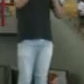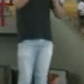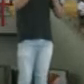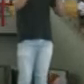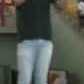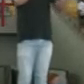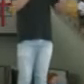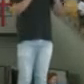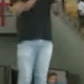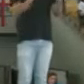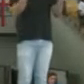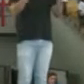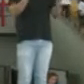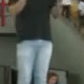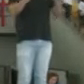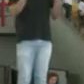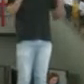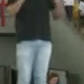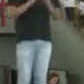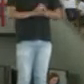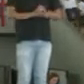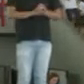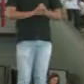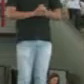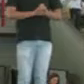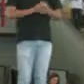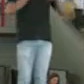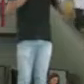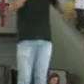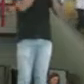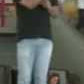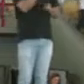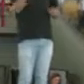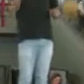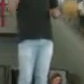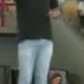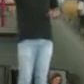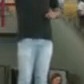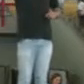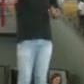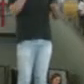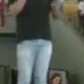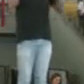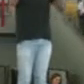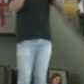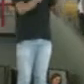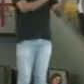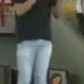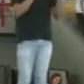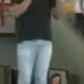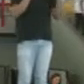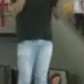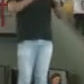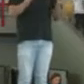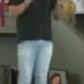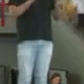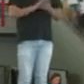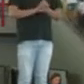sua introdução. É possível? Sim. Palavras-chave do comando da proposta, presentes na